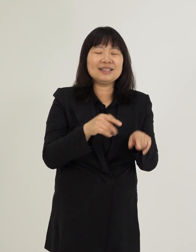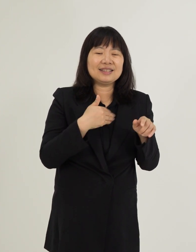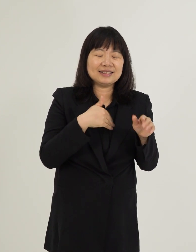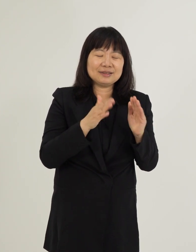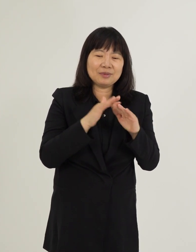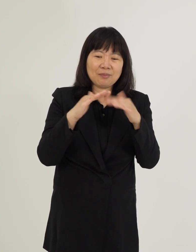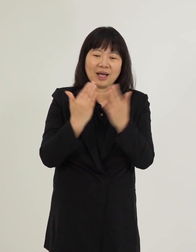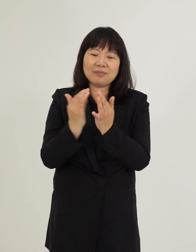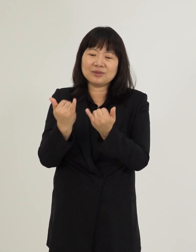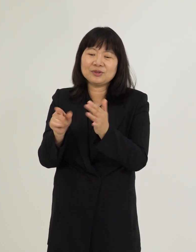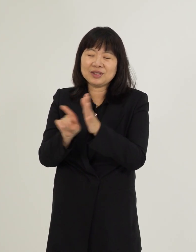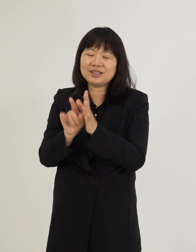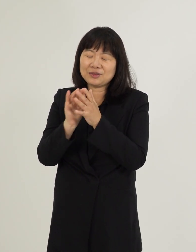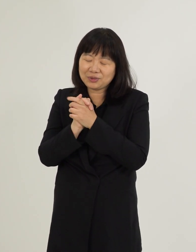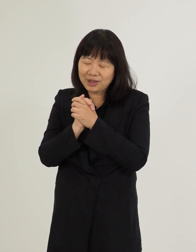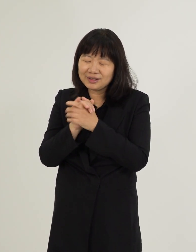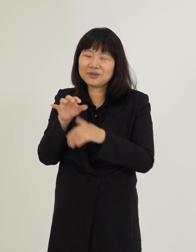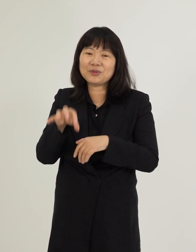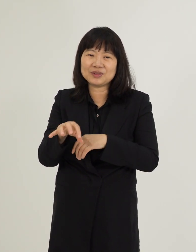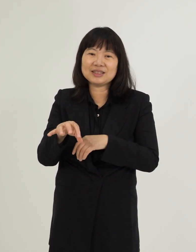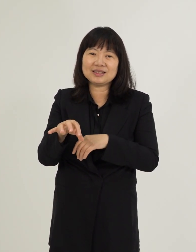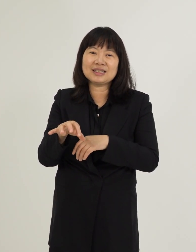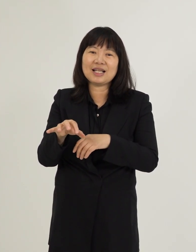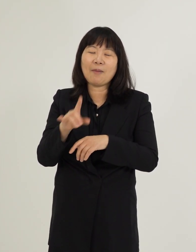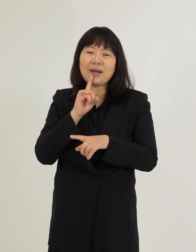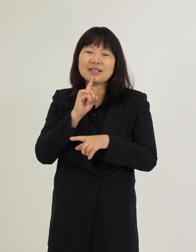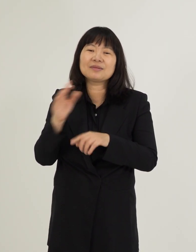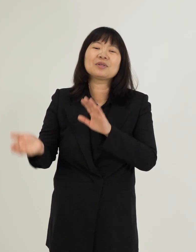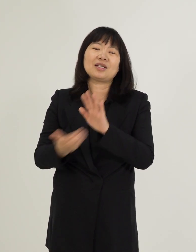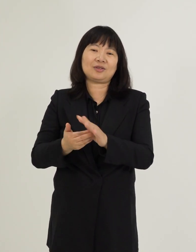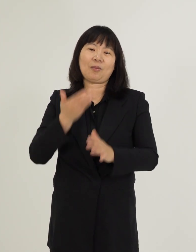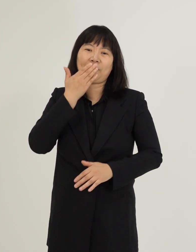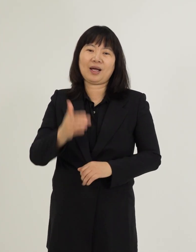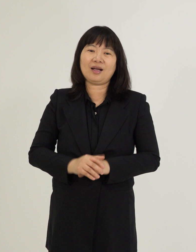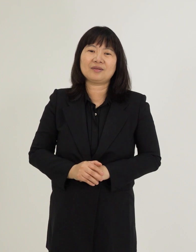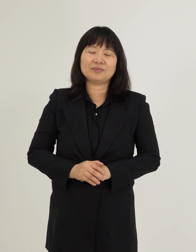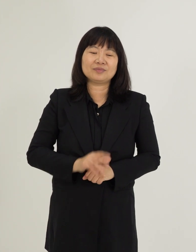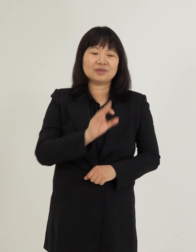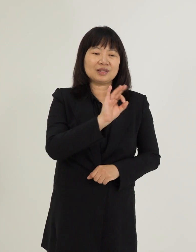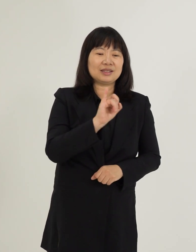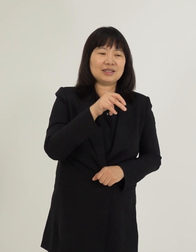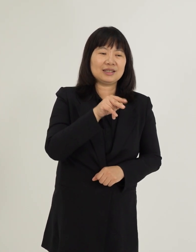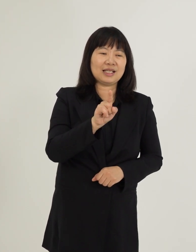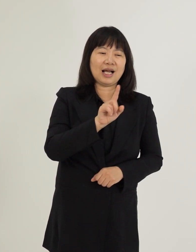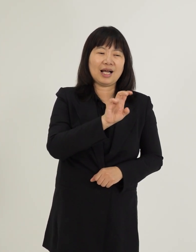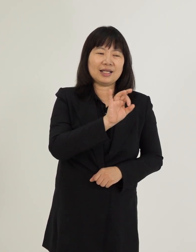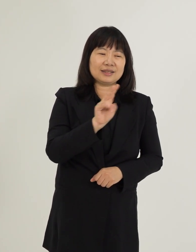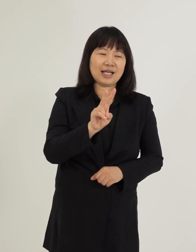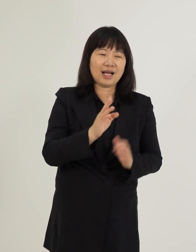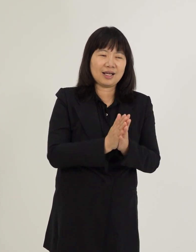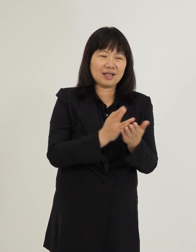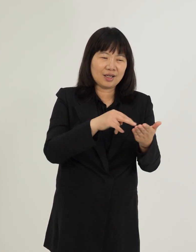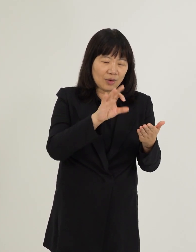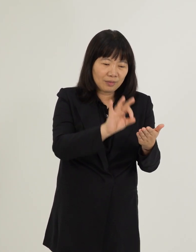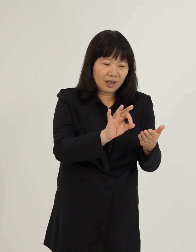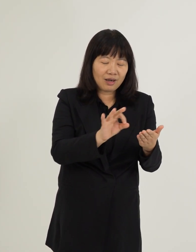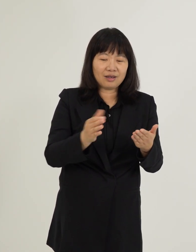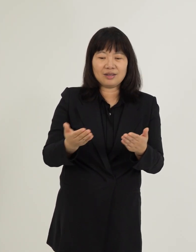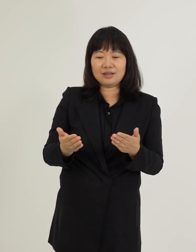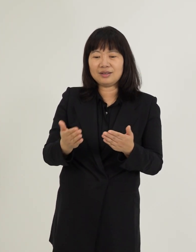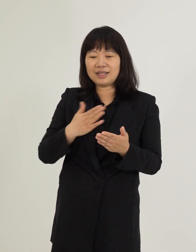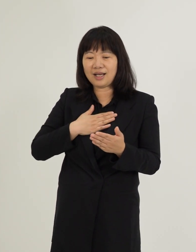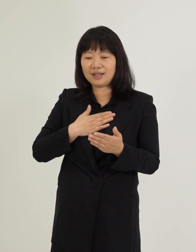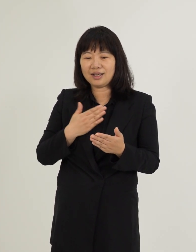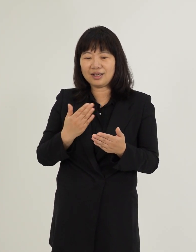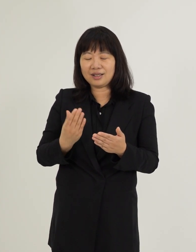여러분? 또 성경을 이사야서를 보십시다. 내가 그들을 나의 성산으로